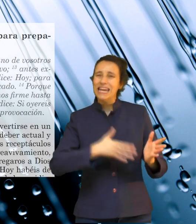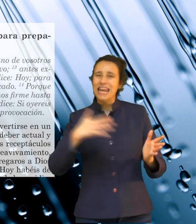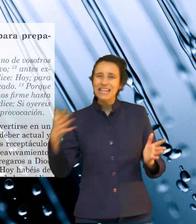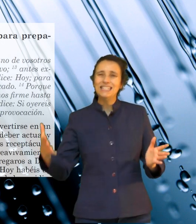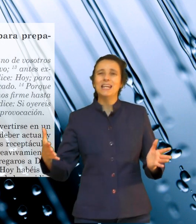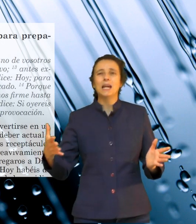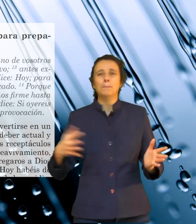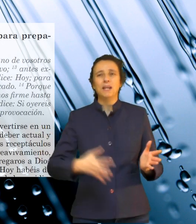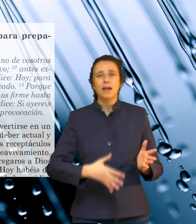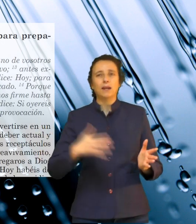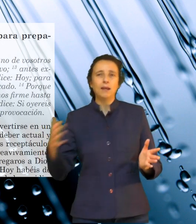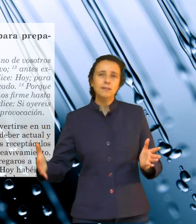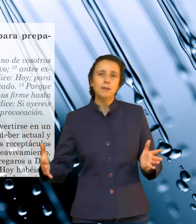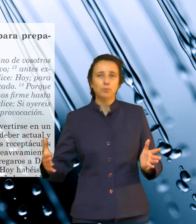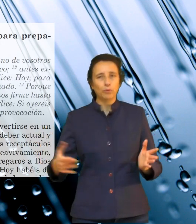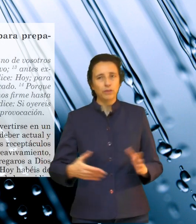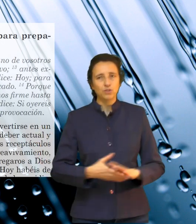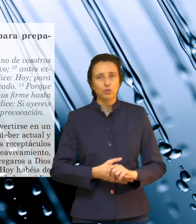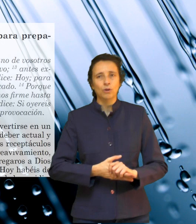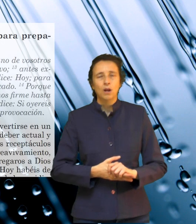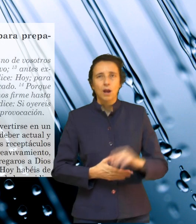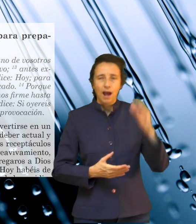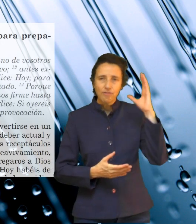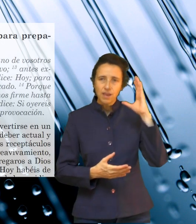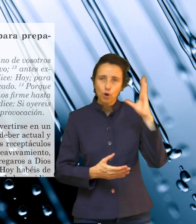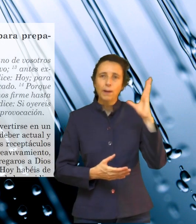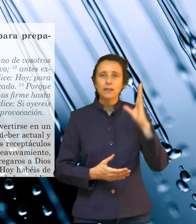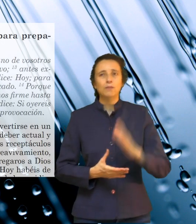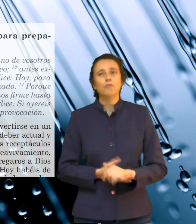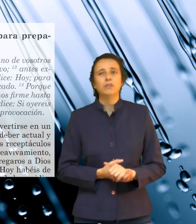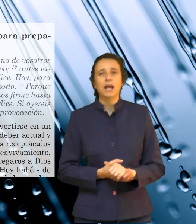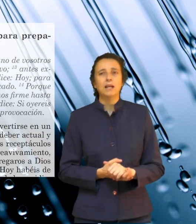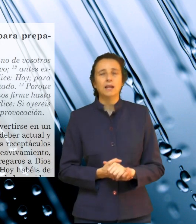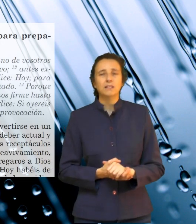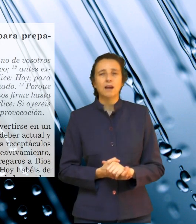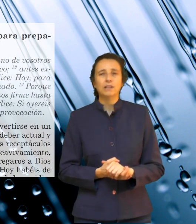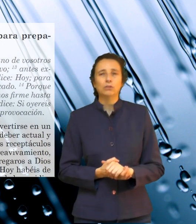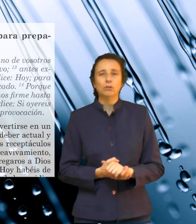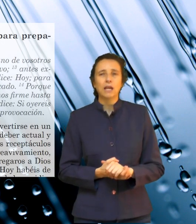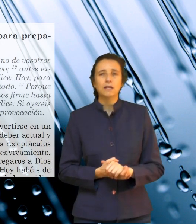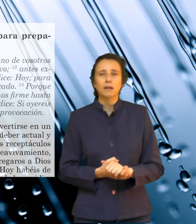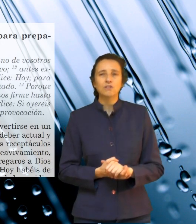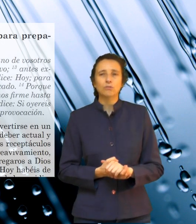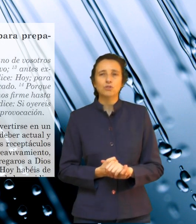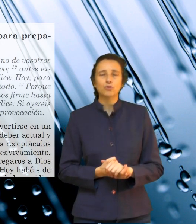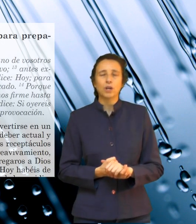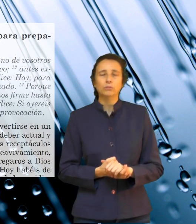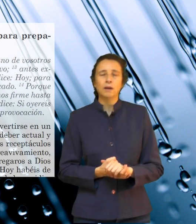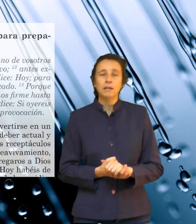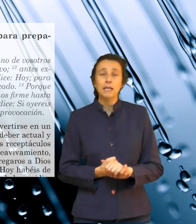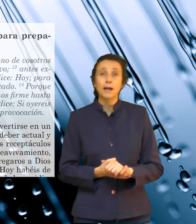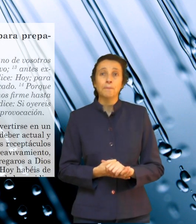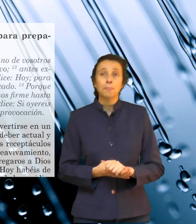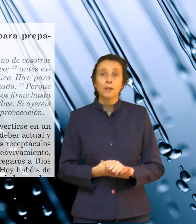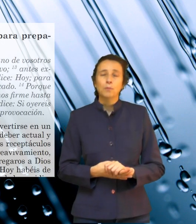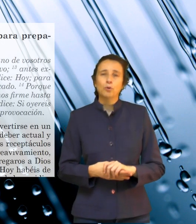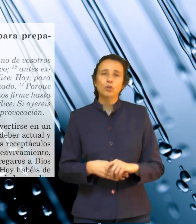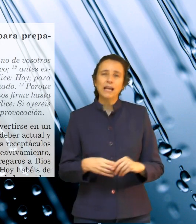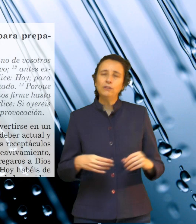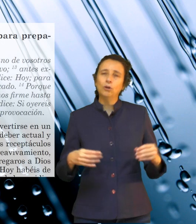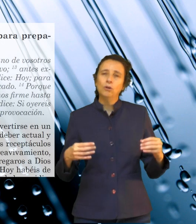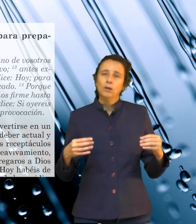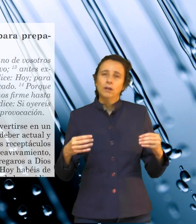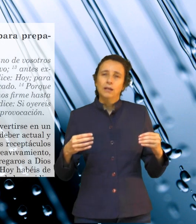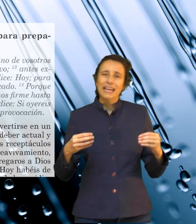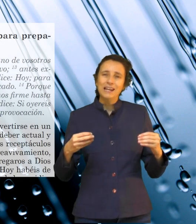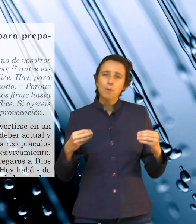diferente en ese caminar, en ese proceso hacia el objetivo final, que es la victoria en Cristo en su segunda venida. Por